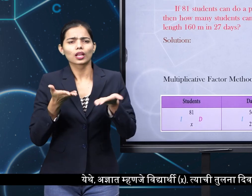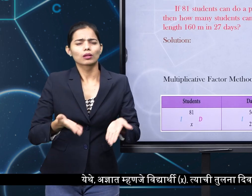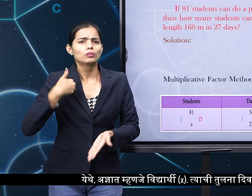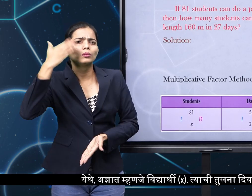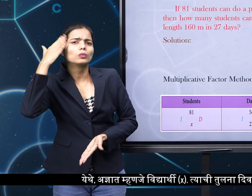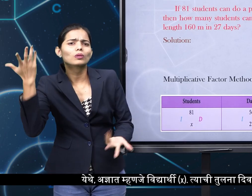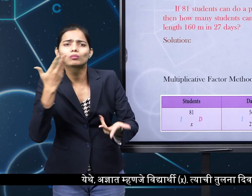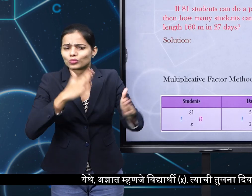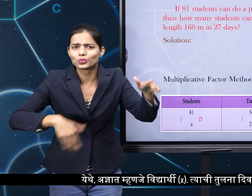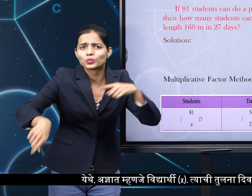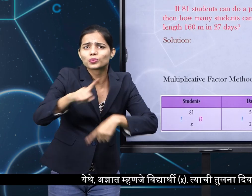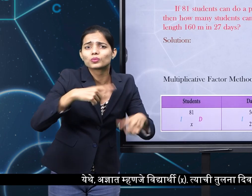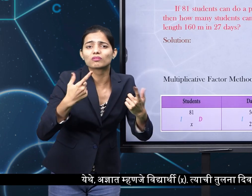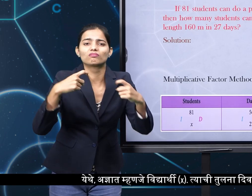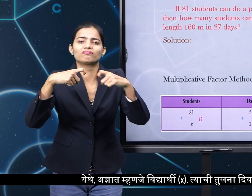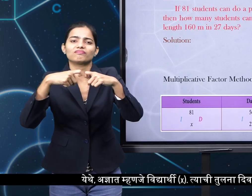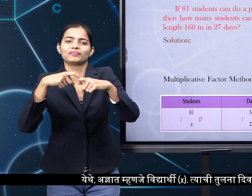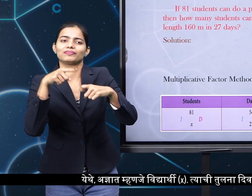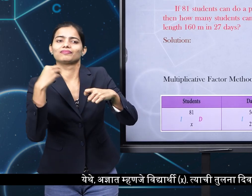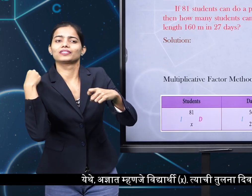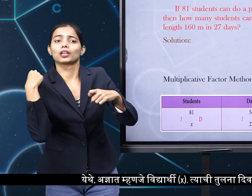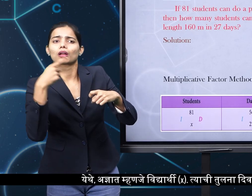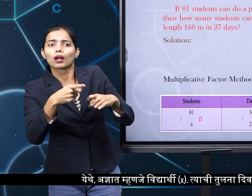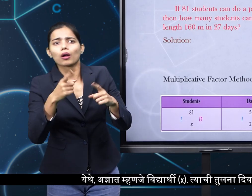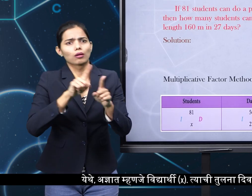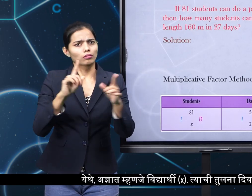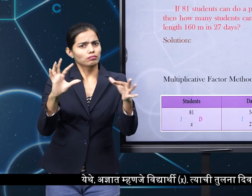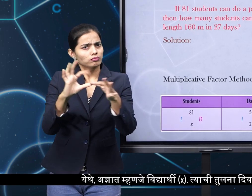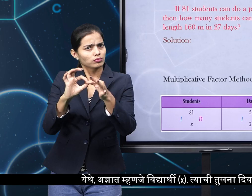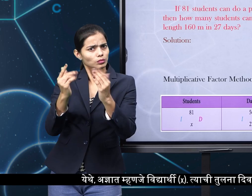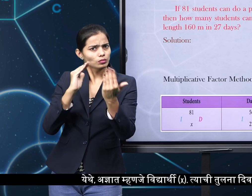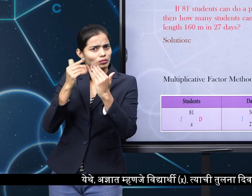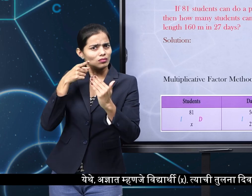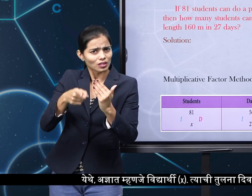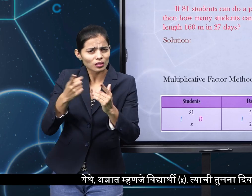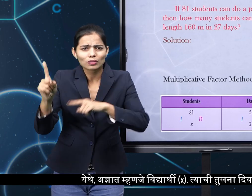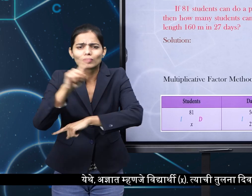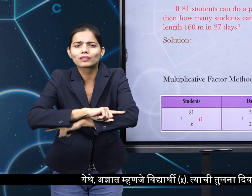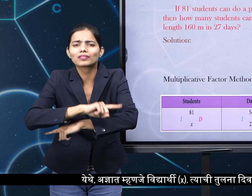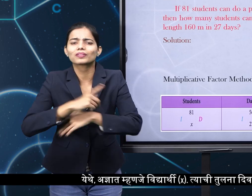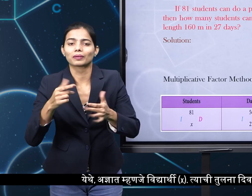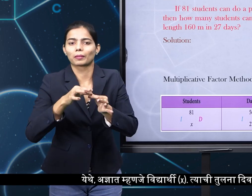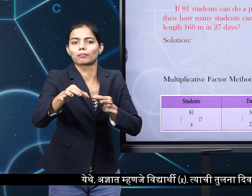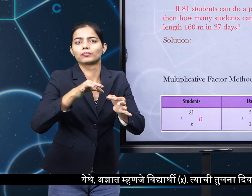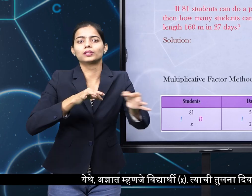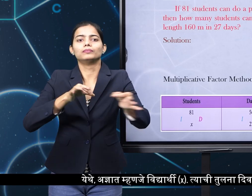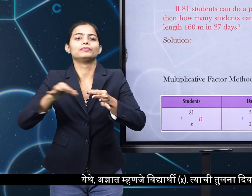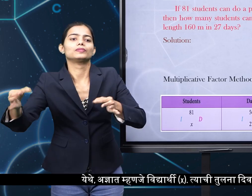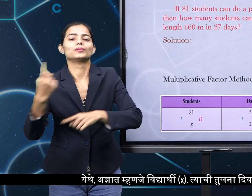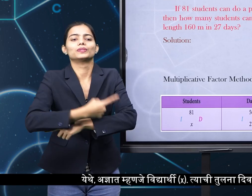येथे अज्ञात म्हणजे विद्यार्थी x, त्याची तुलना दिवसांशी करायची आहे आणि भिंतीची लांबी.